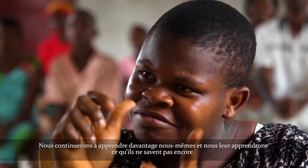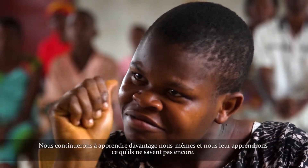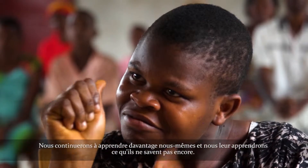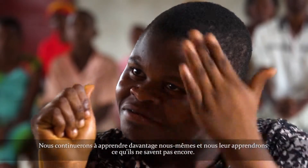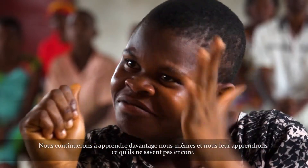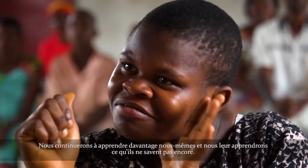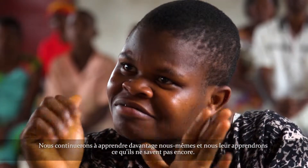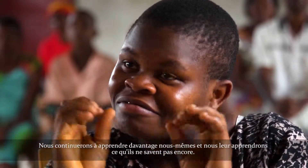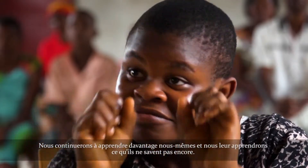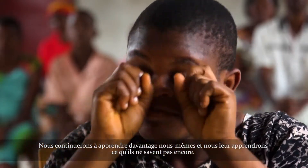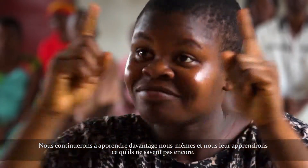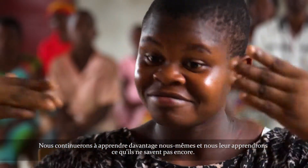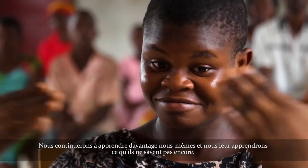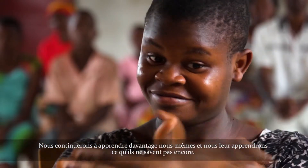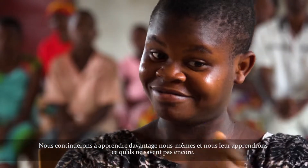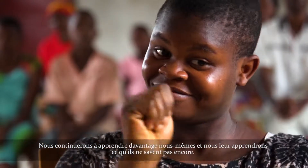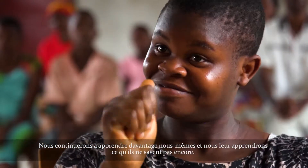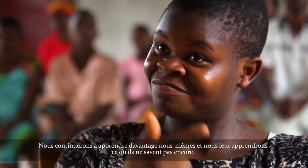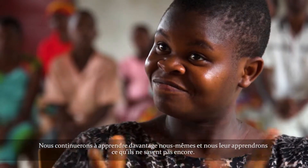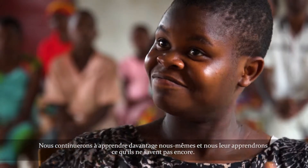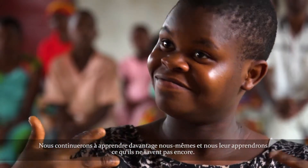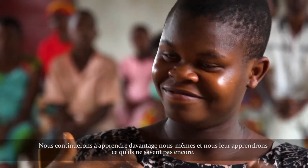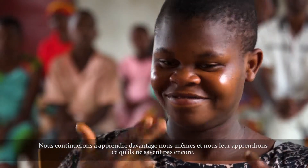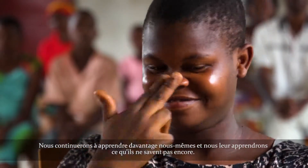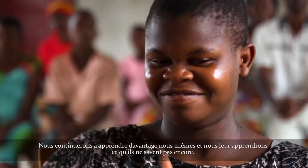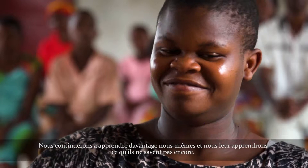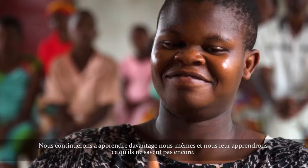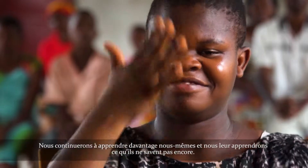twiga tubibereka ibyo batazi